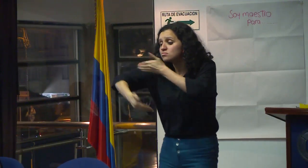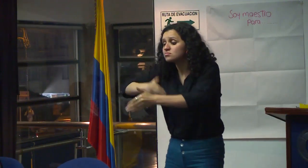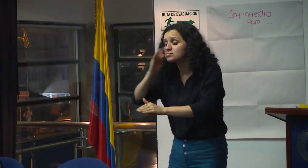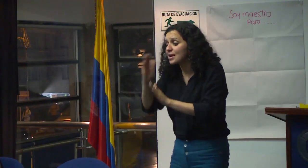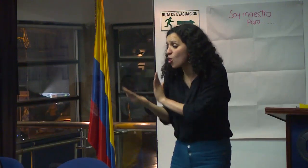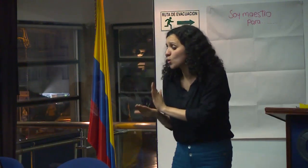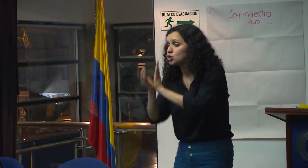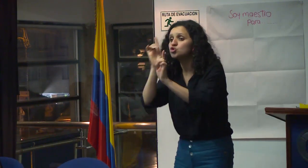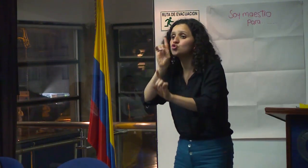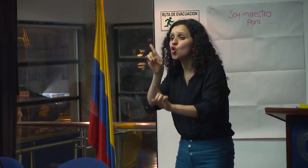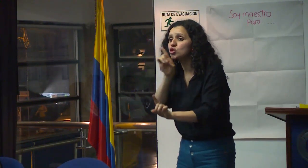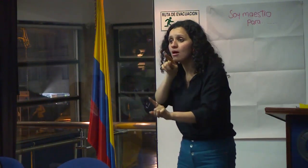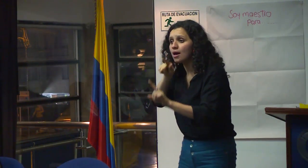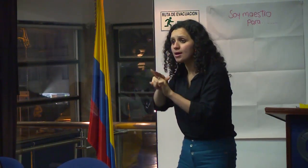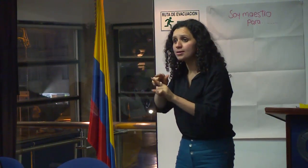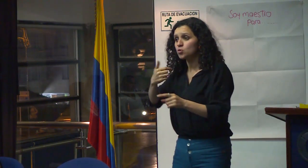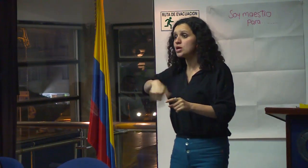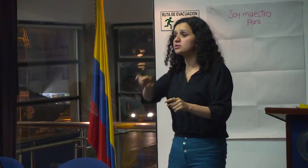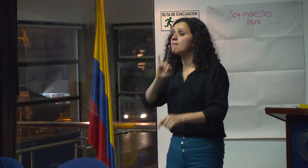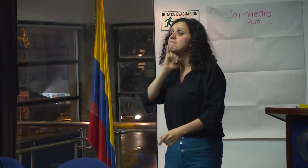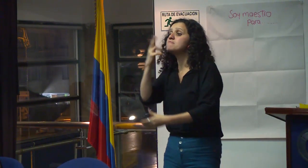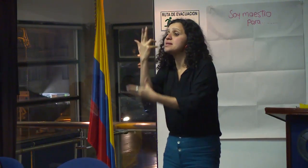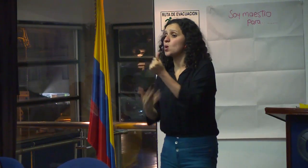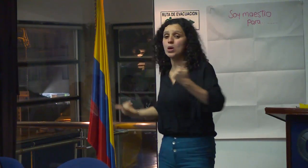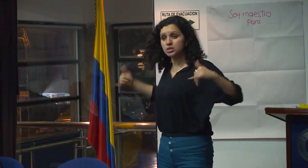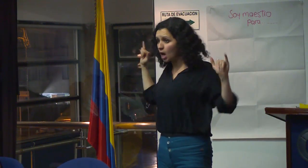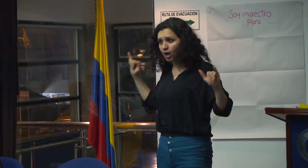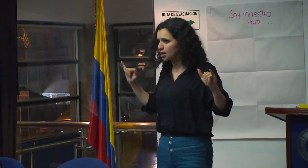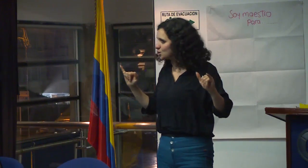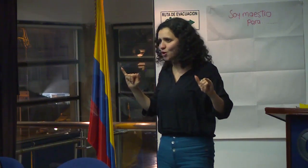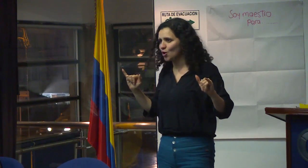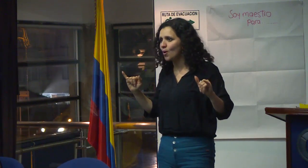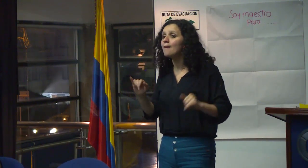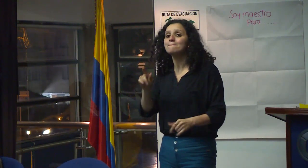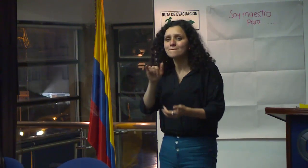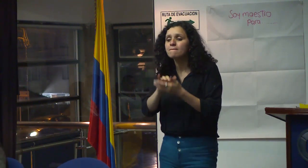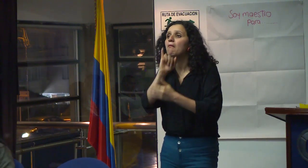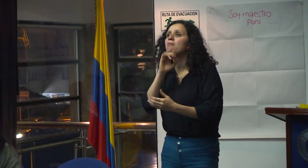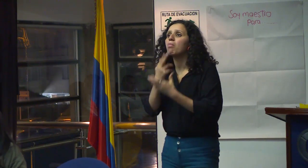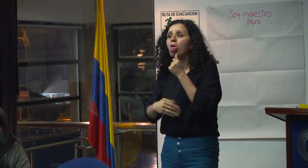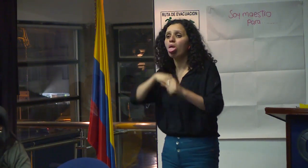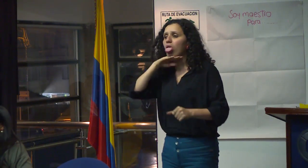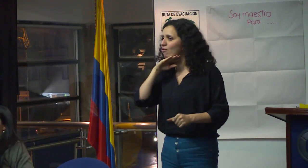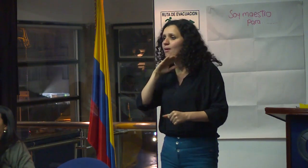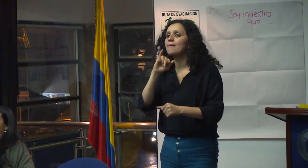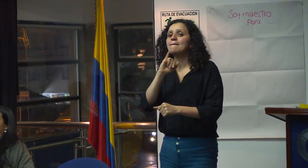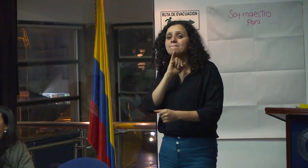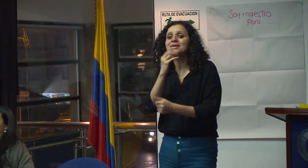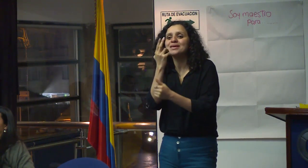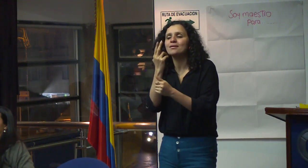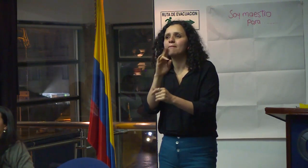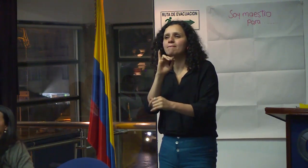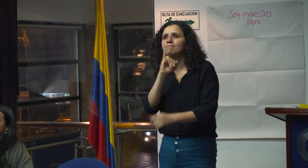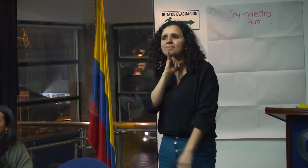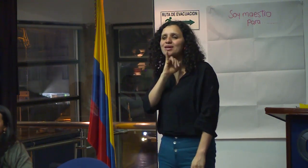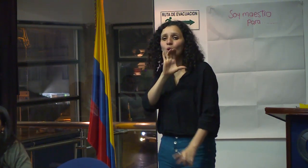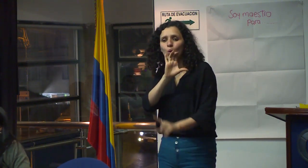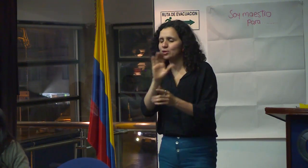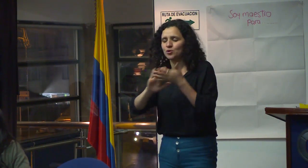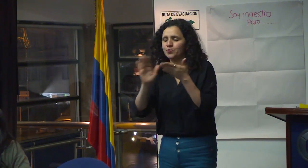sorda se hablaron no solamente desde lo bilingüe, sino desde lo bicultural y ahora desde lo intercultural.